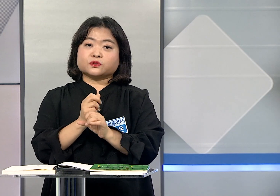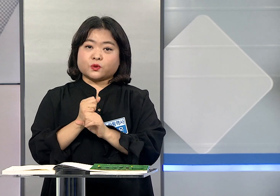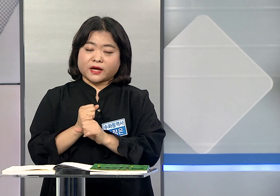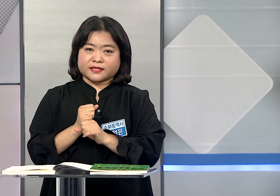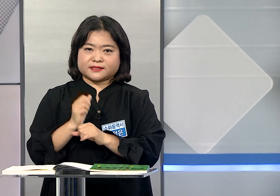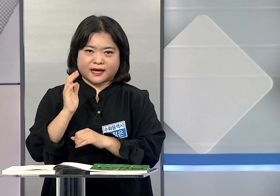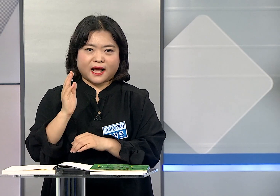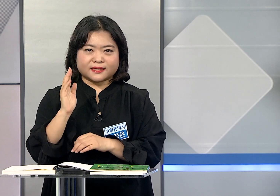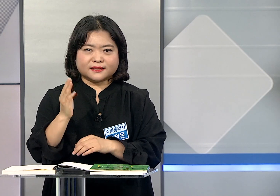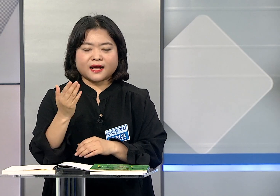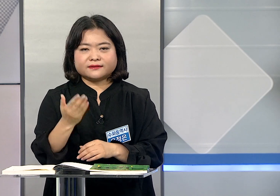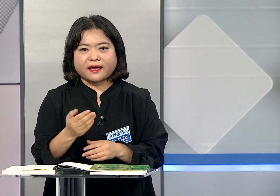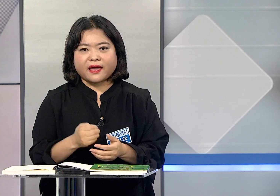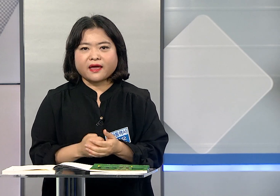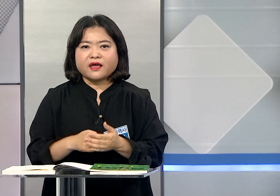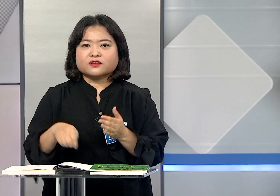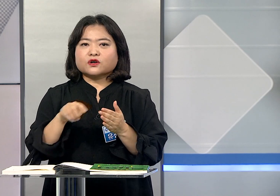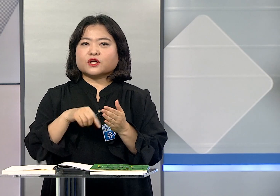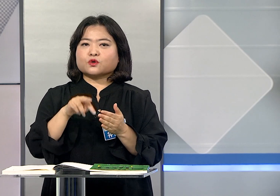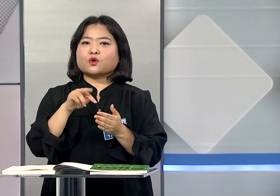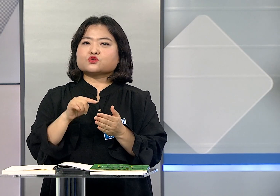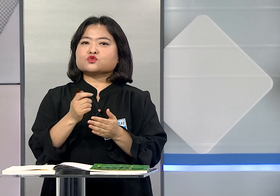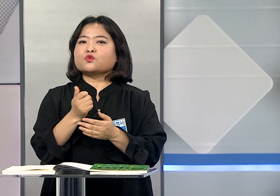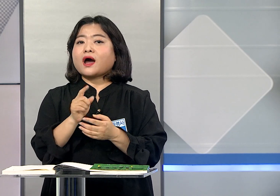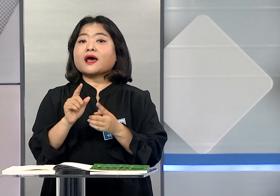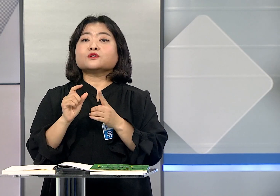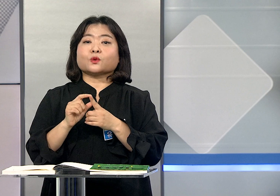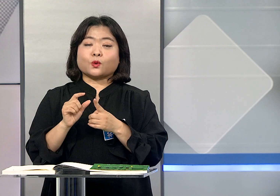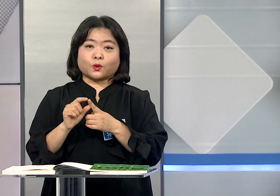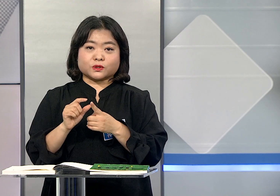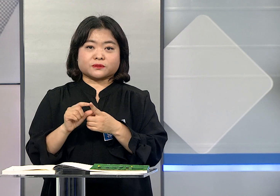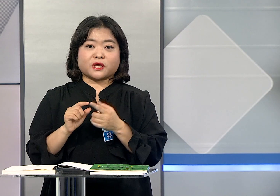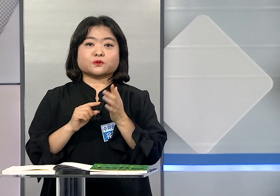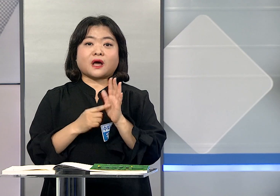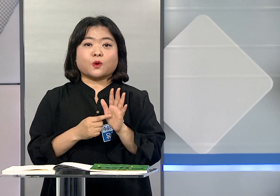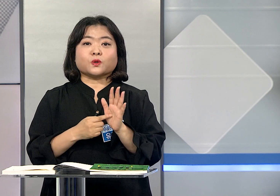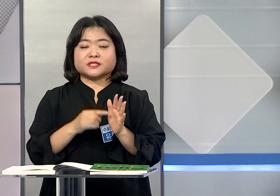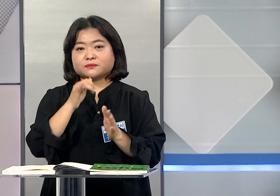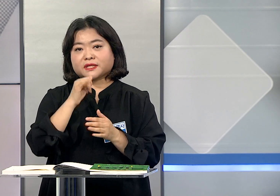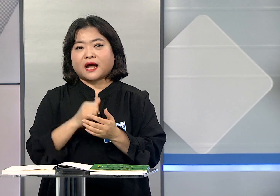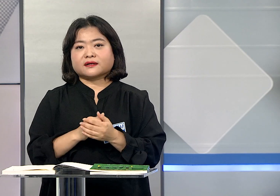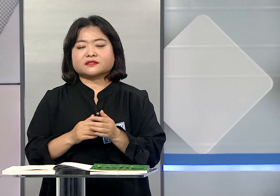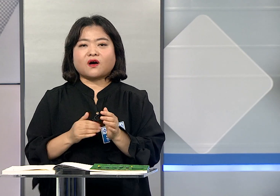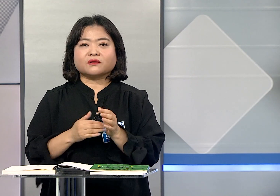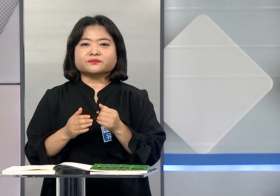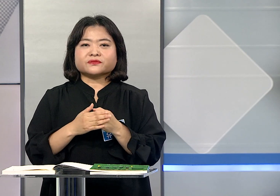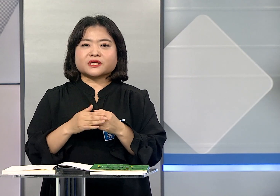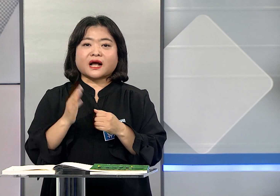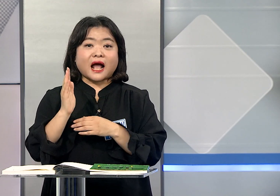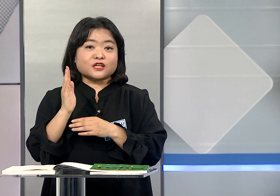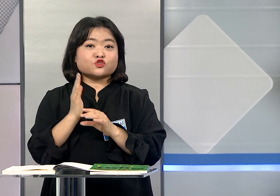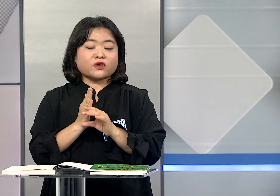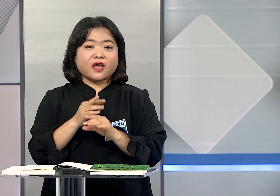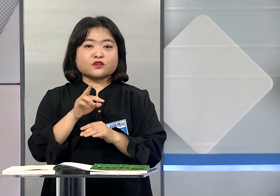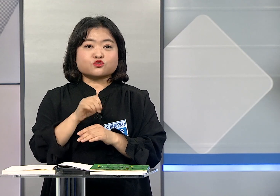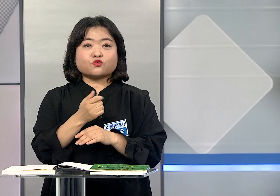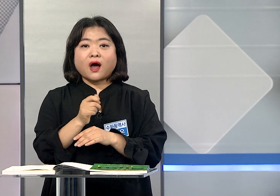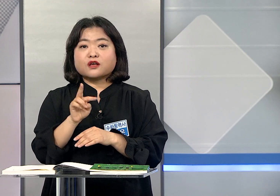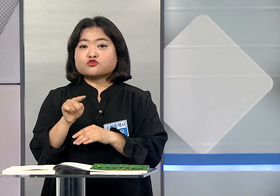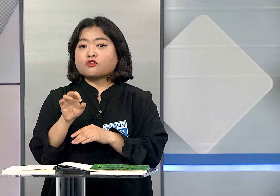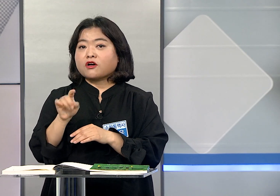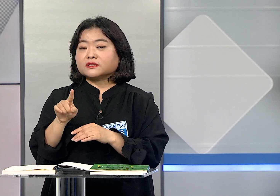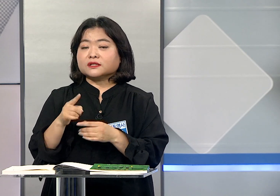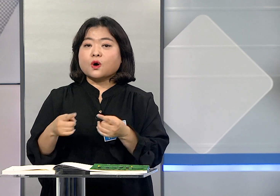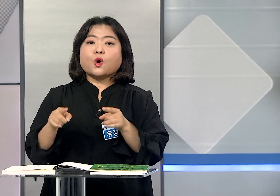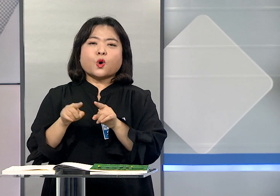있는 내용들을 요약해서 제가 강의를 하는데, 여기에도 수화라는 용어로 지금 계속 나오고 있습니다. 그래서 제가 강의 중에